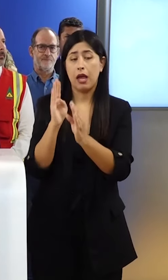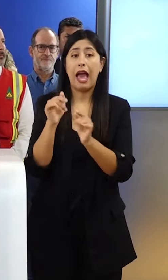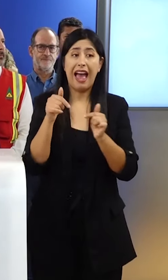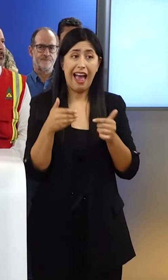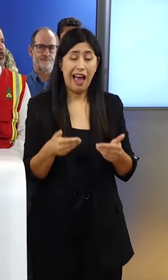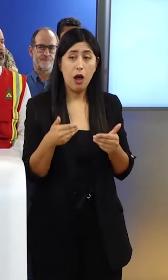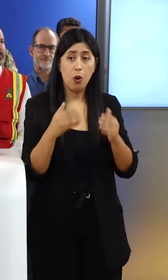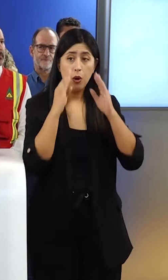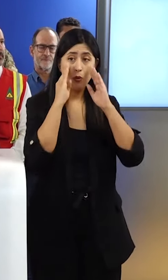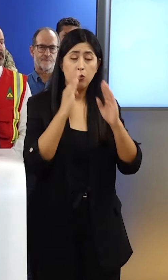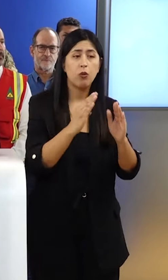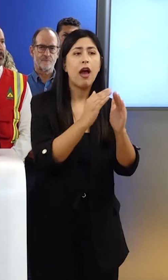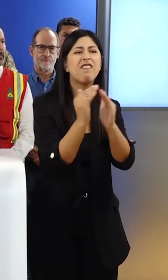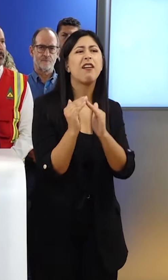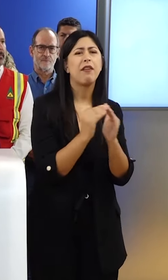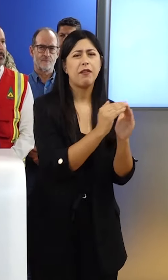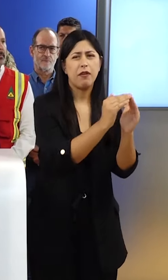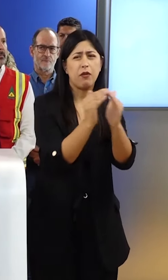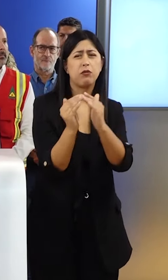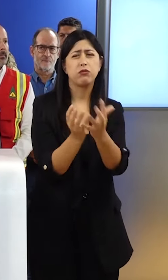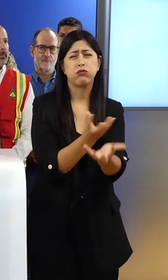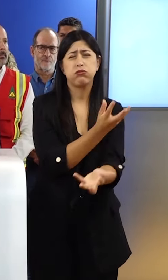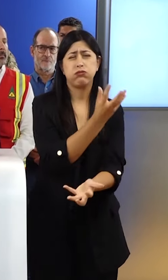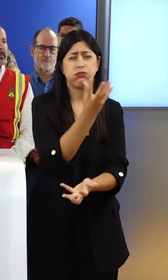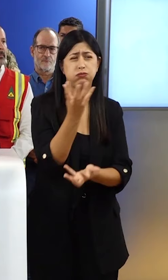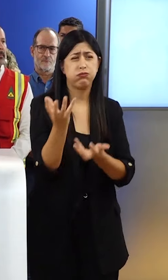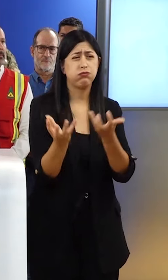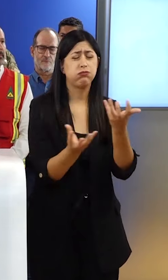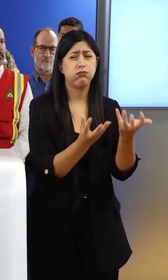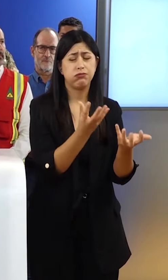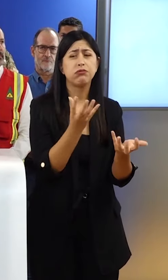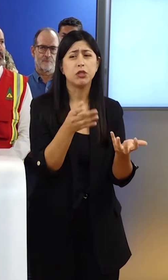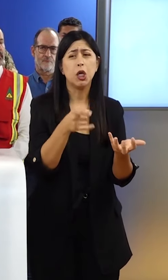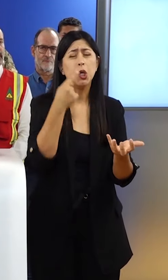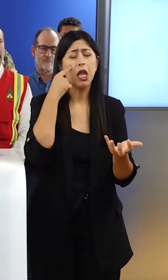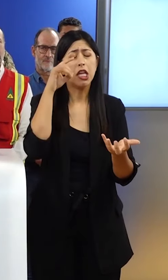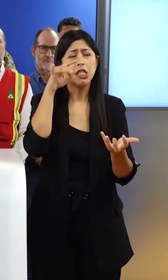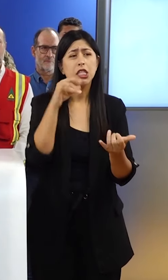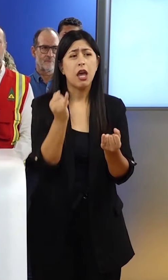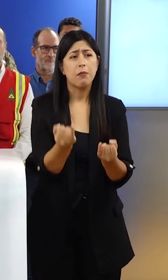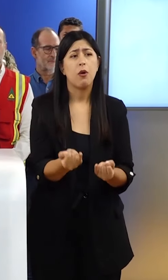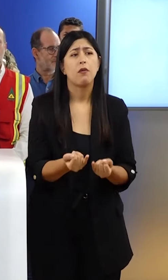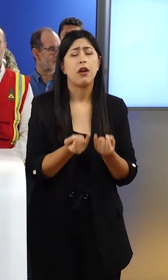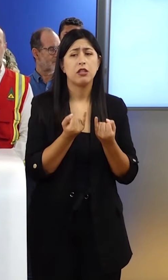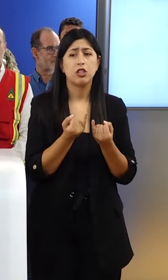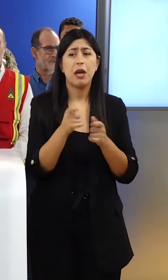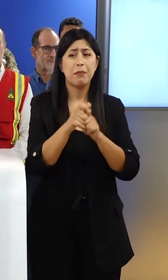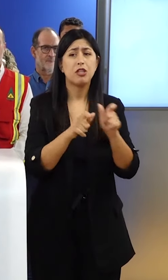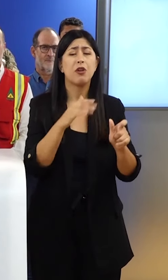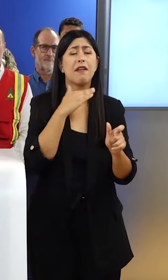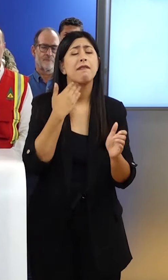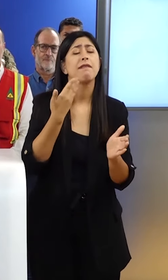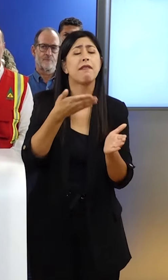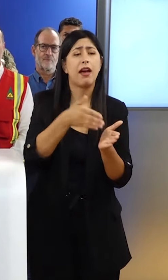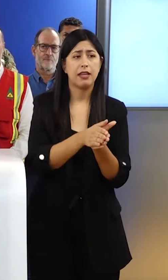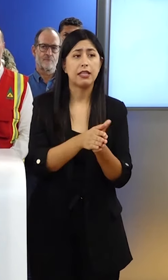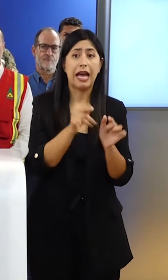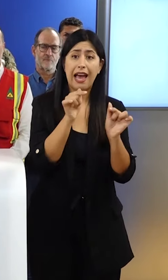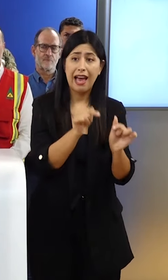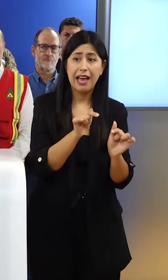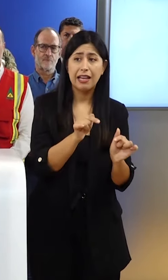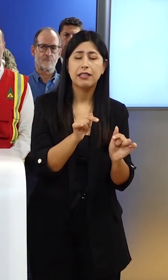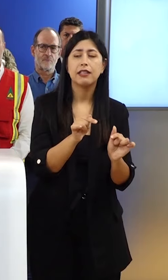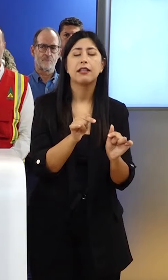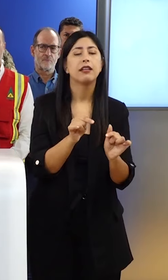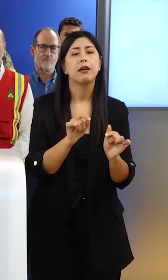puesto en los barrios donde hubo digamos casos y conocimiento información de que personas fallecieron ahí se van